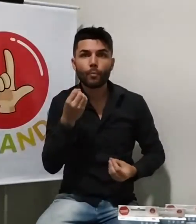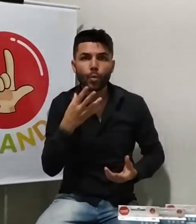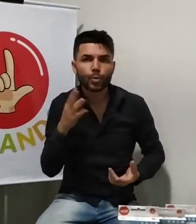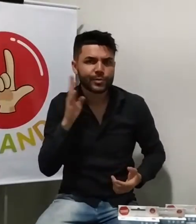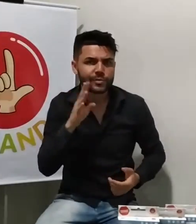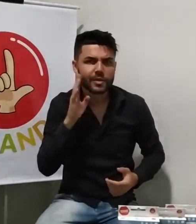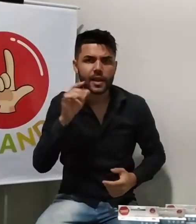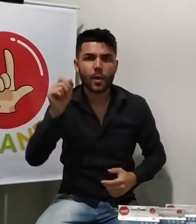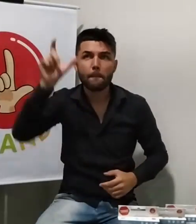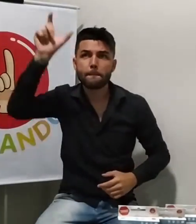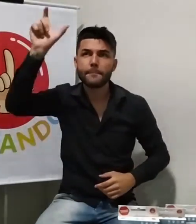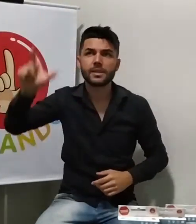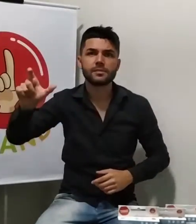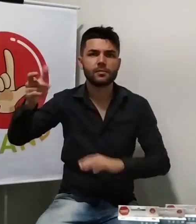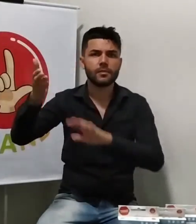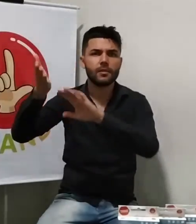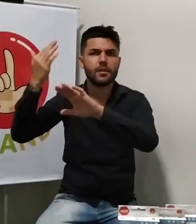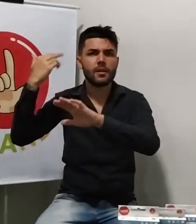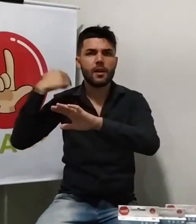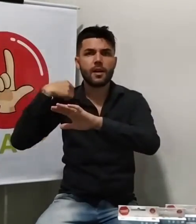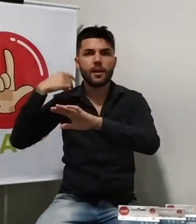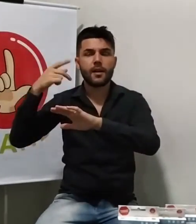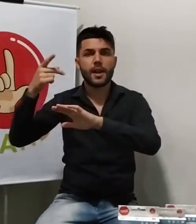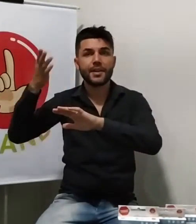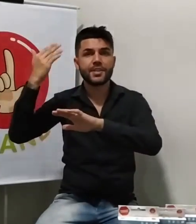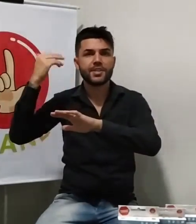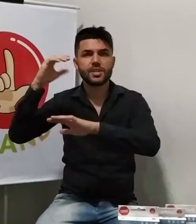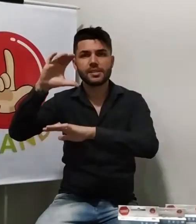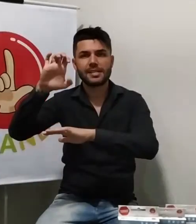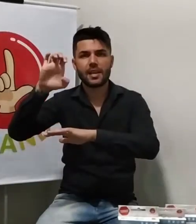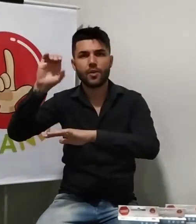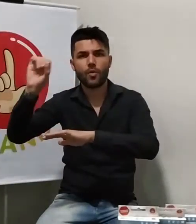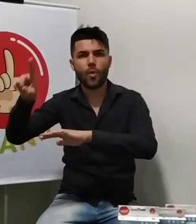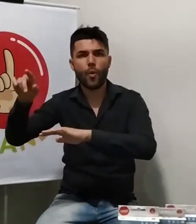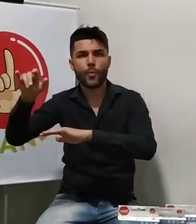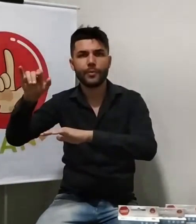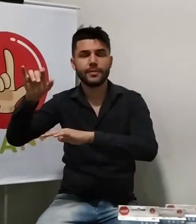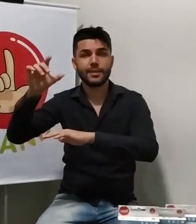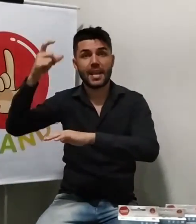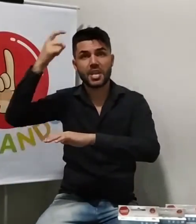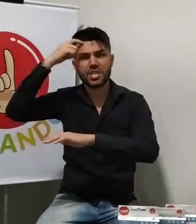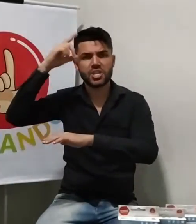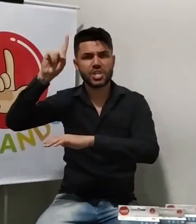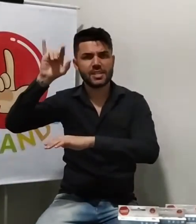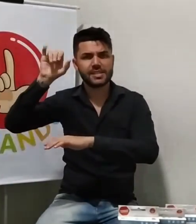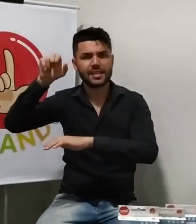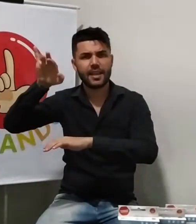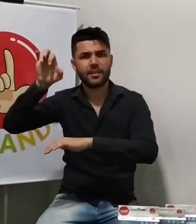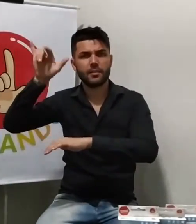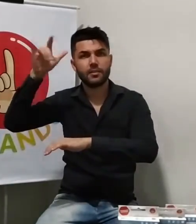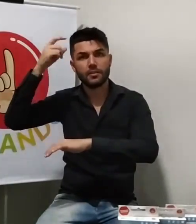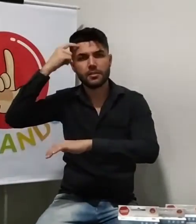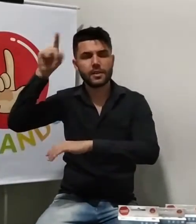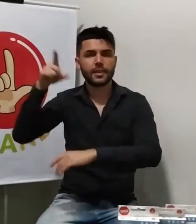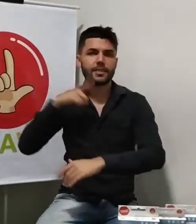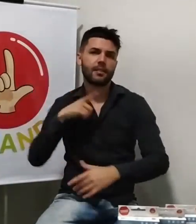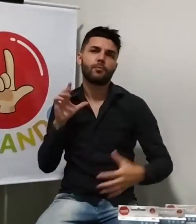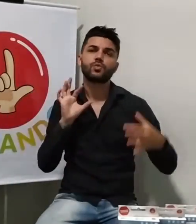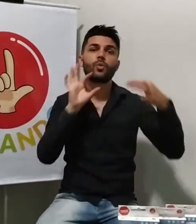o ACO da Disney tá no nosso board, tem um cara que vendeu a empresa pro Google e tal. A gente quer estar muito conectado com os caras que já fizeram, né? Eu tento me